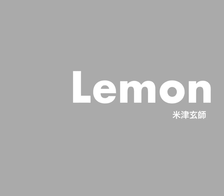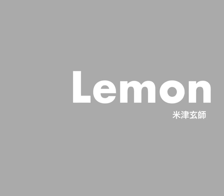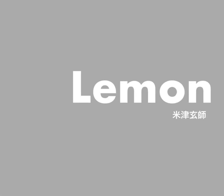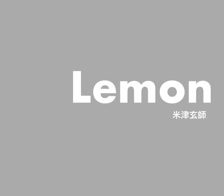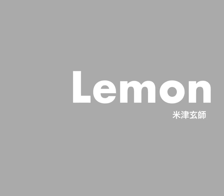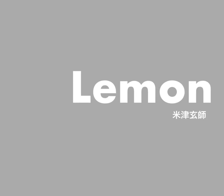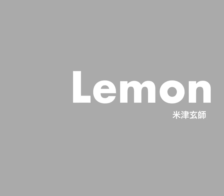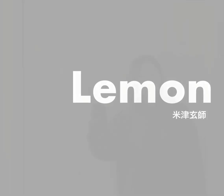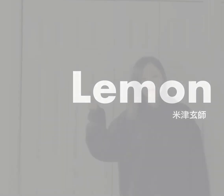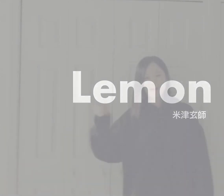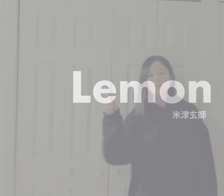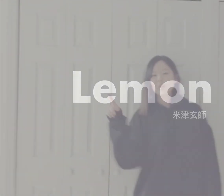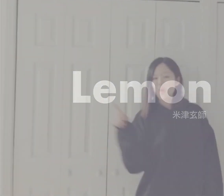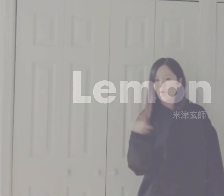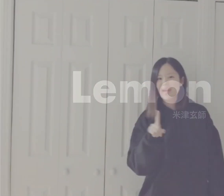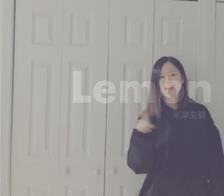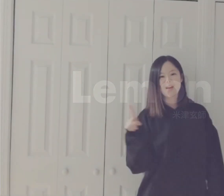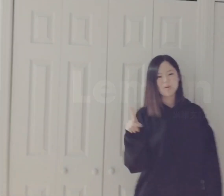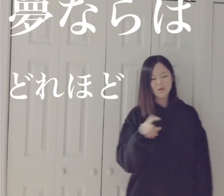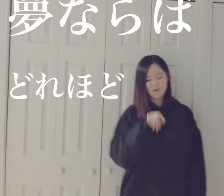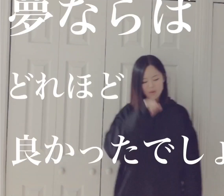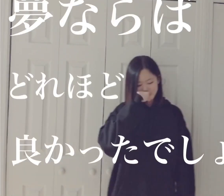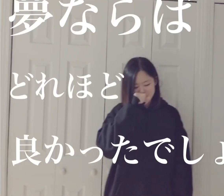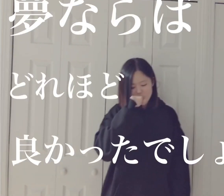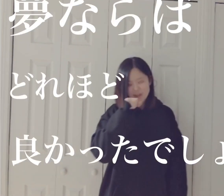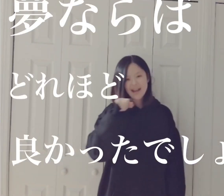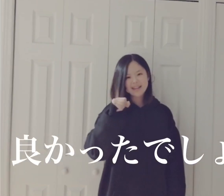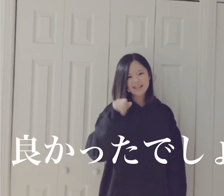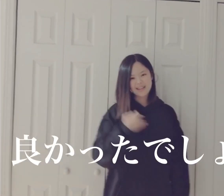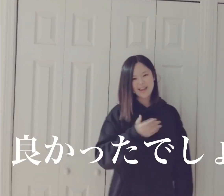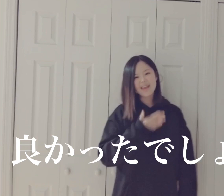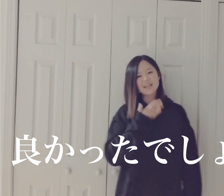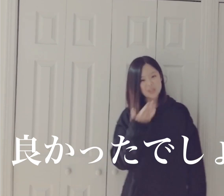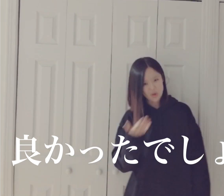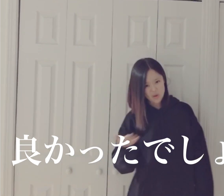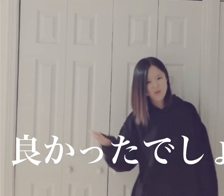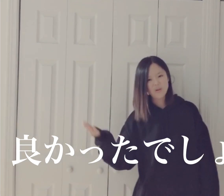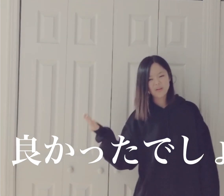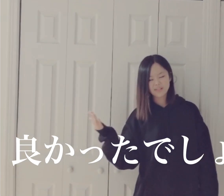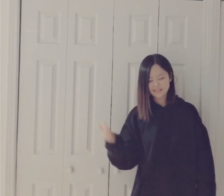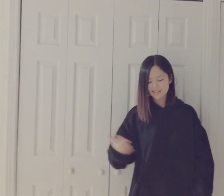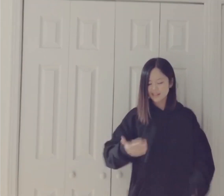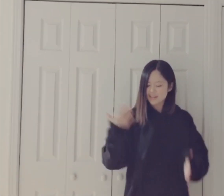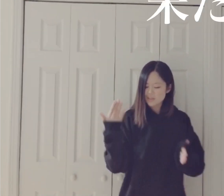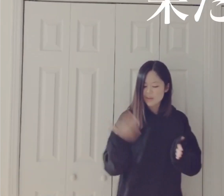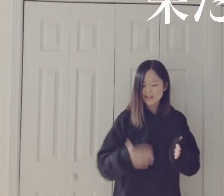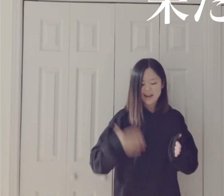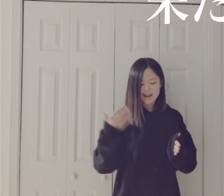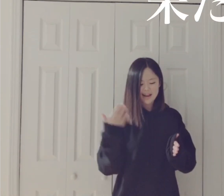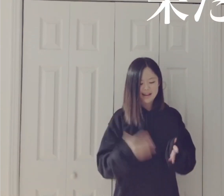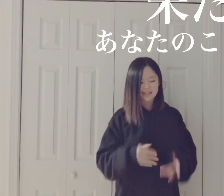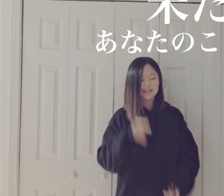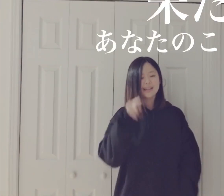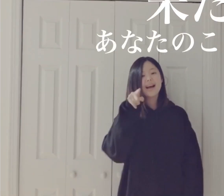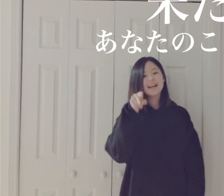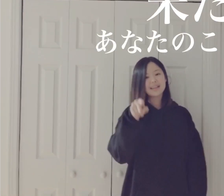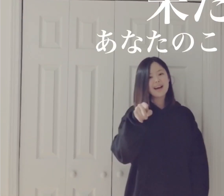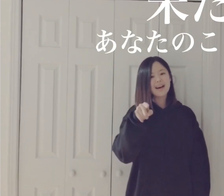夢ならばどれほど良かったでしょう。未だにあなた